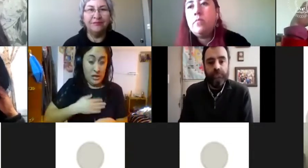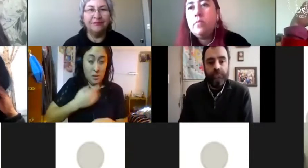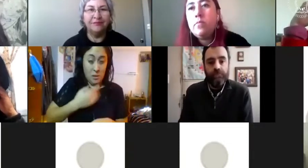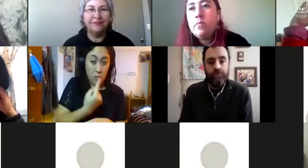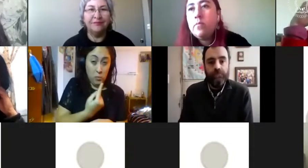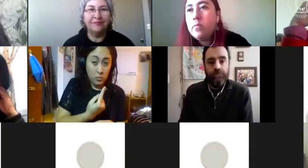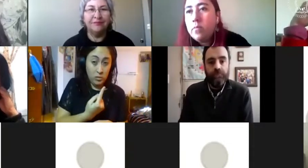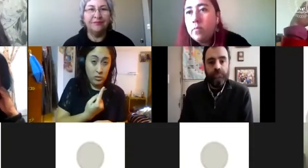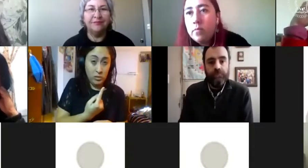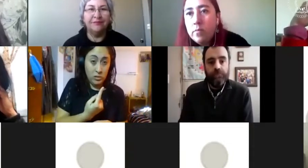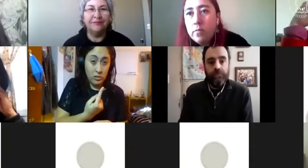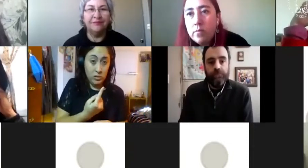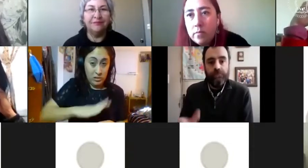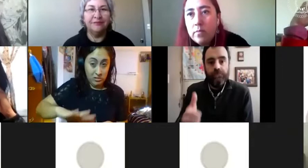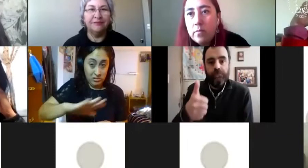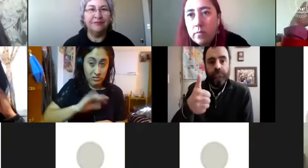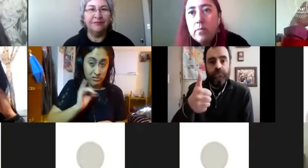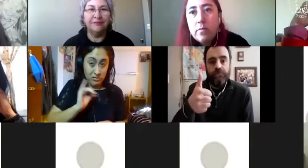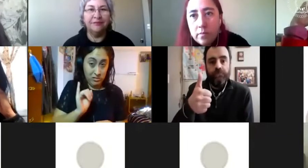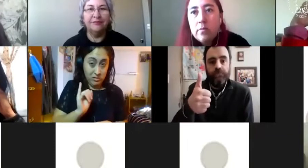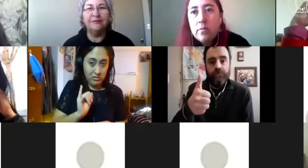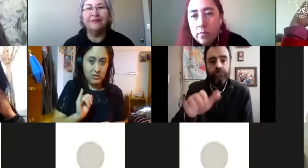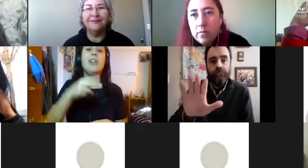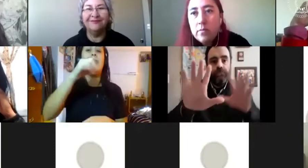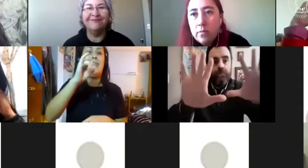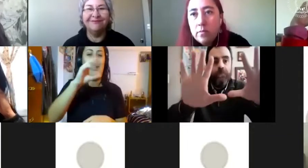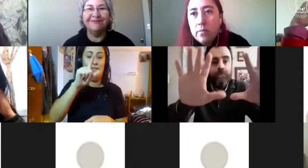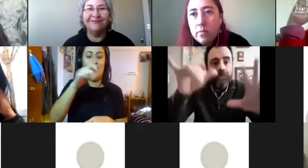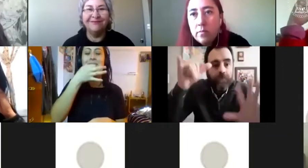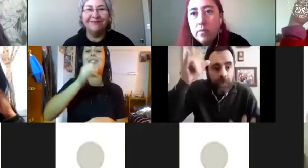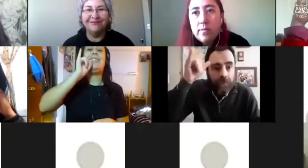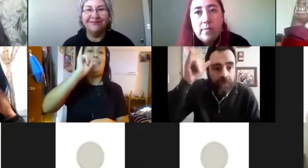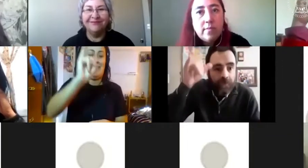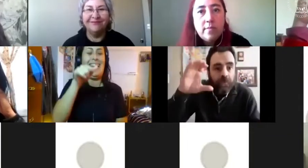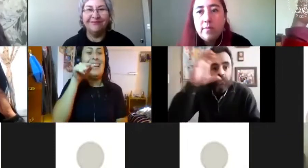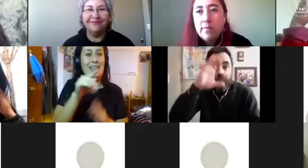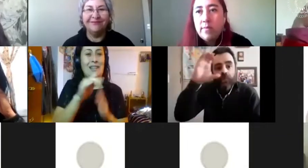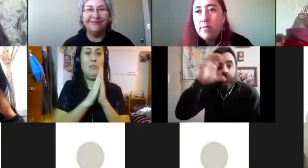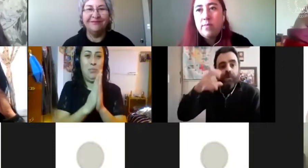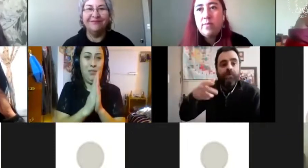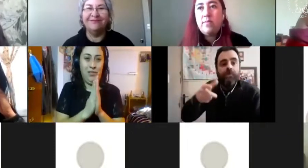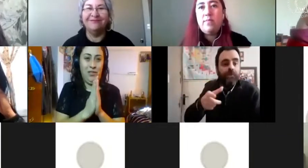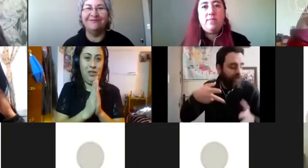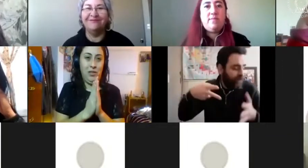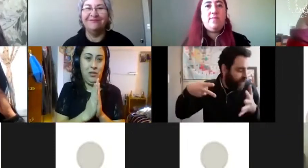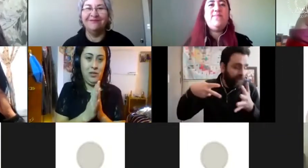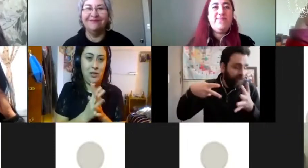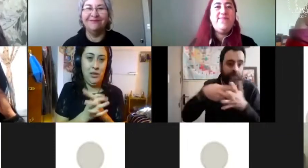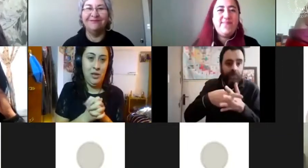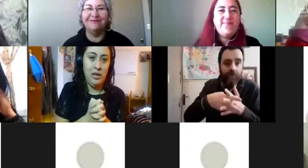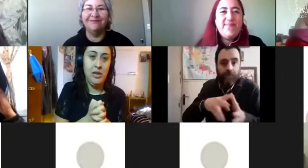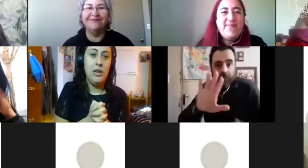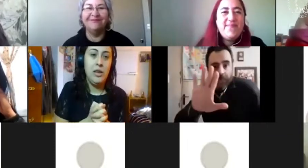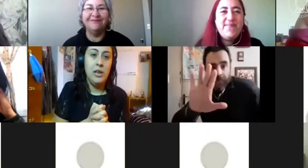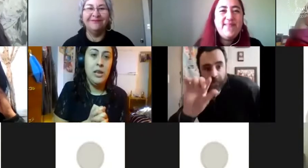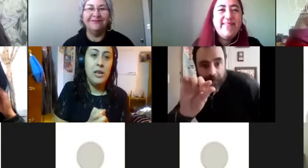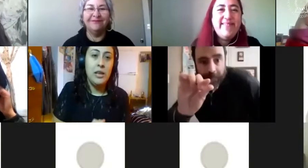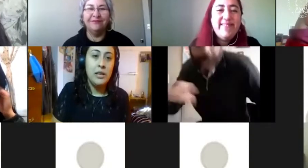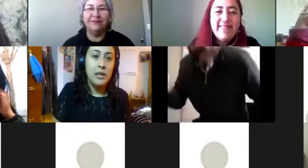en este contexto? Sí, exacto. Súper, muchas gracias. Se entendió súper bien, Nicole.